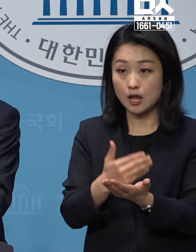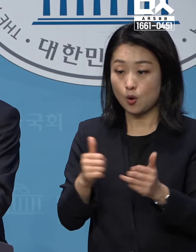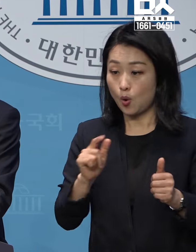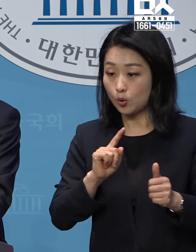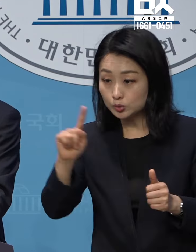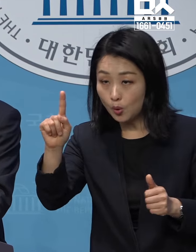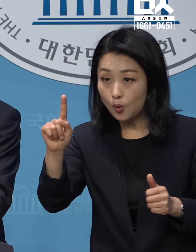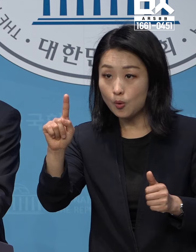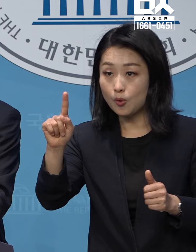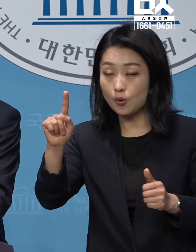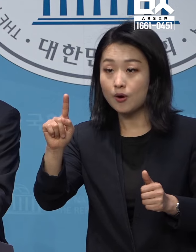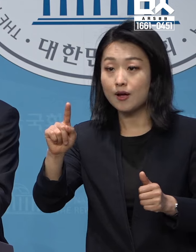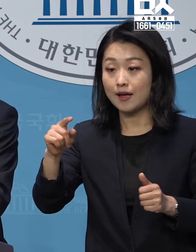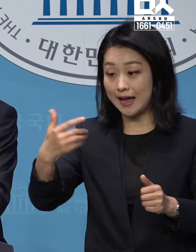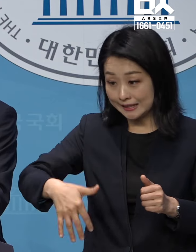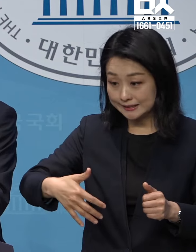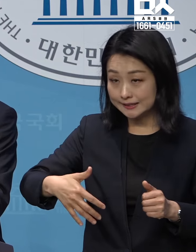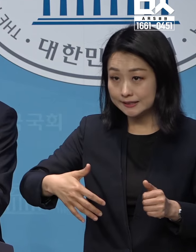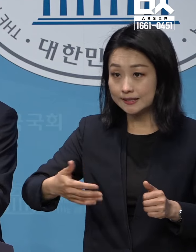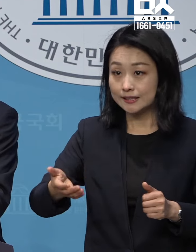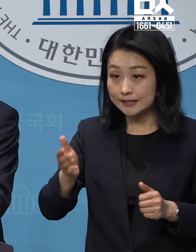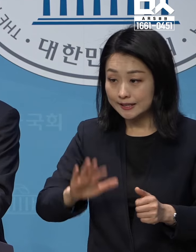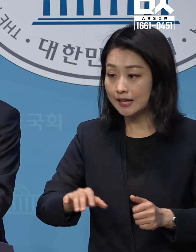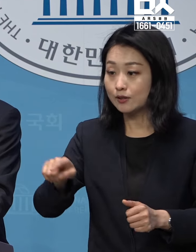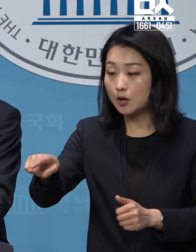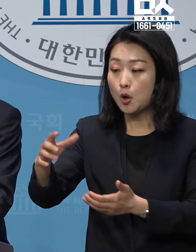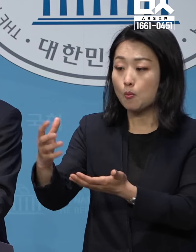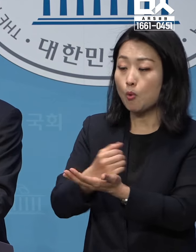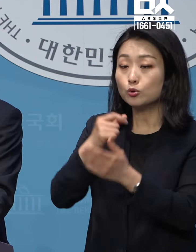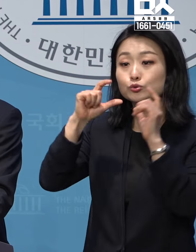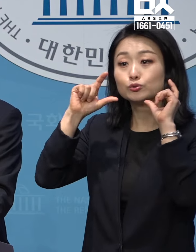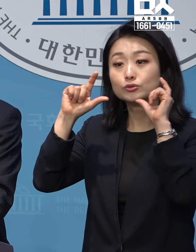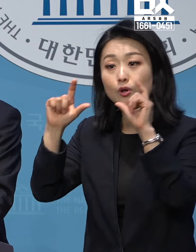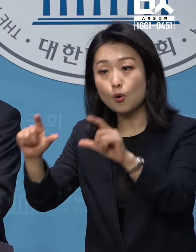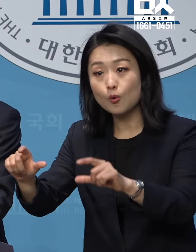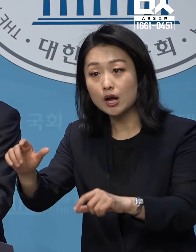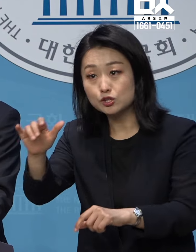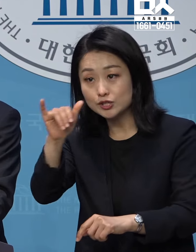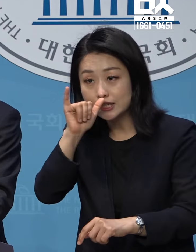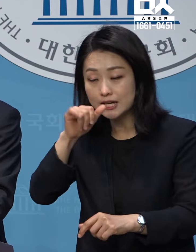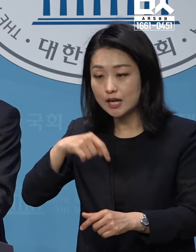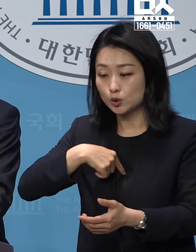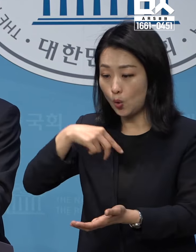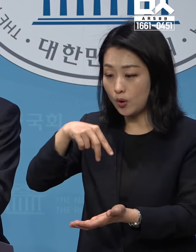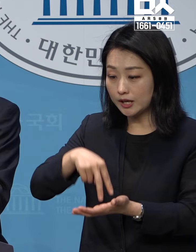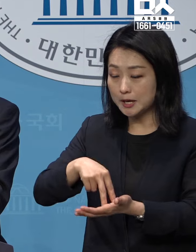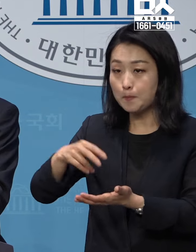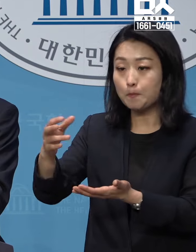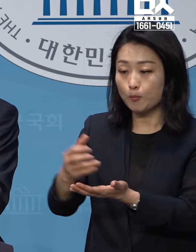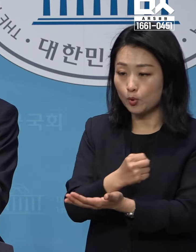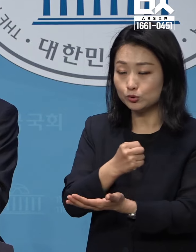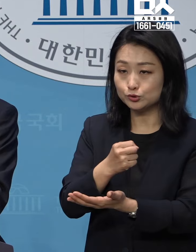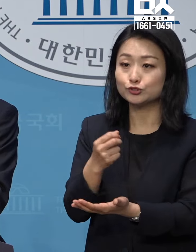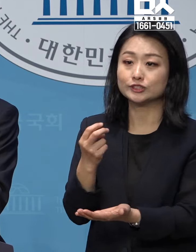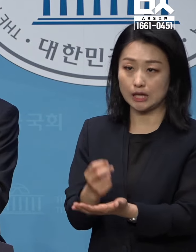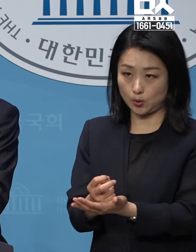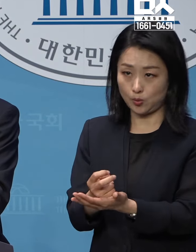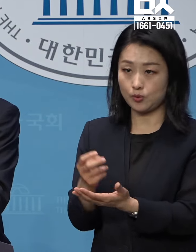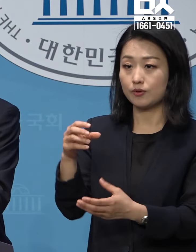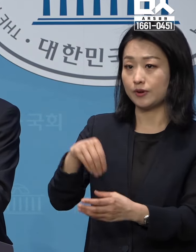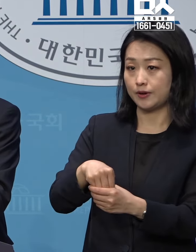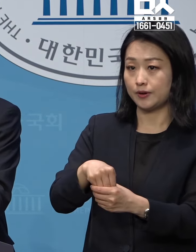공소를 제기하지 않는 경우에도 몰수를 선고할 수 있는 독립 몰수제도 내용을 담고